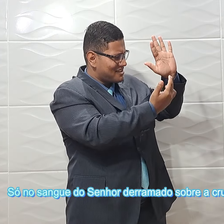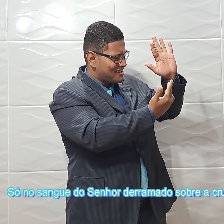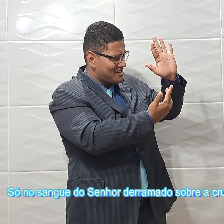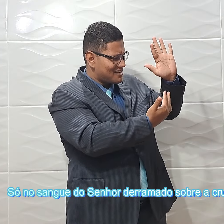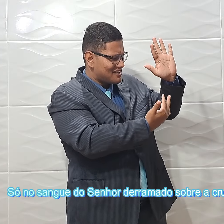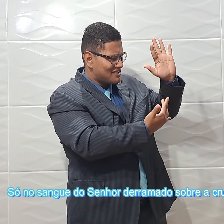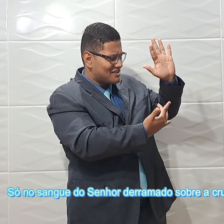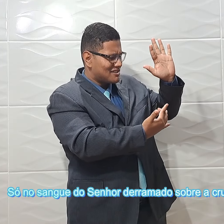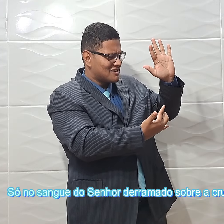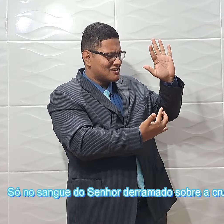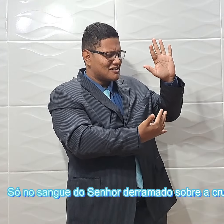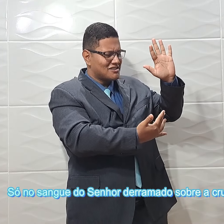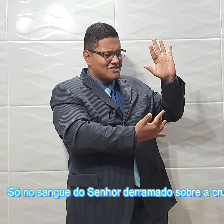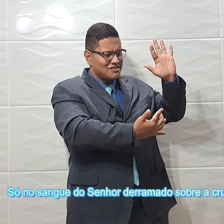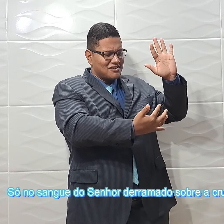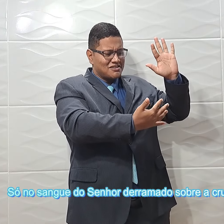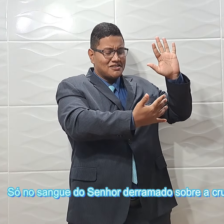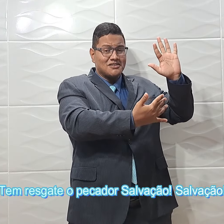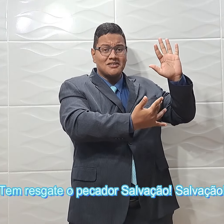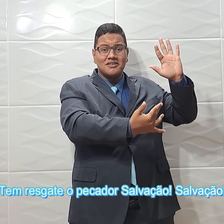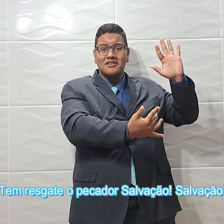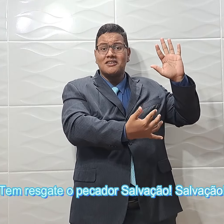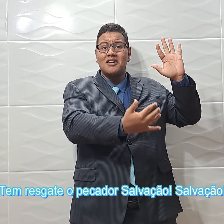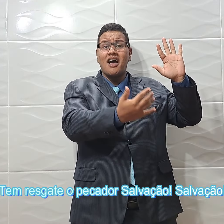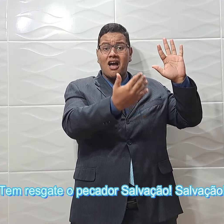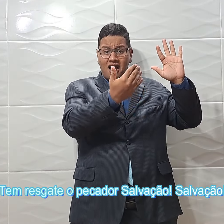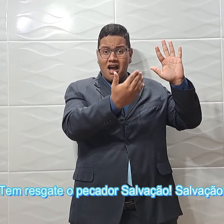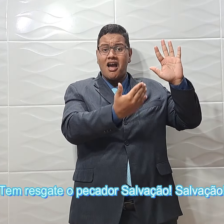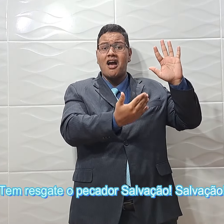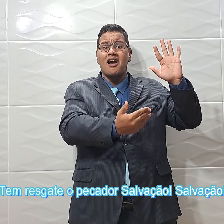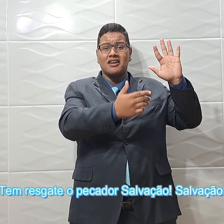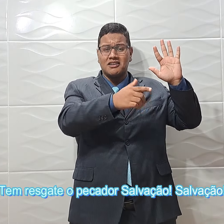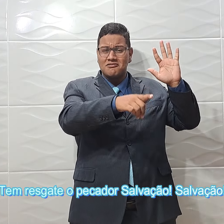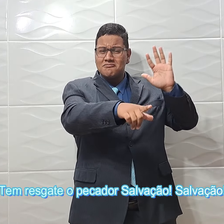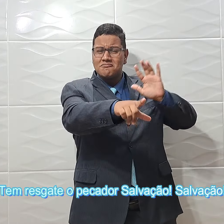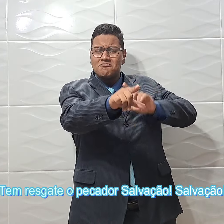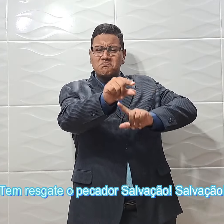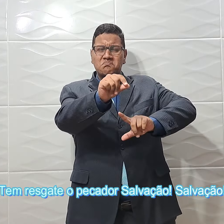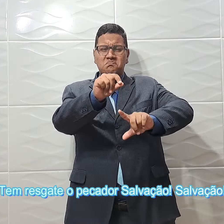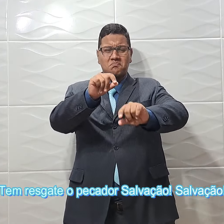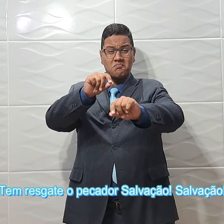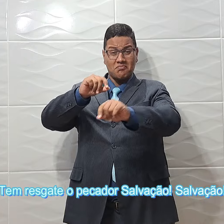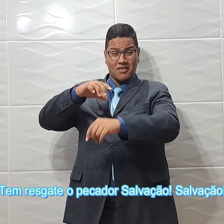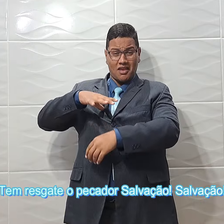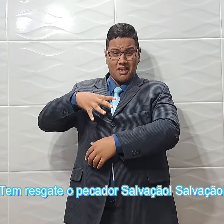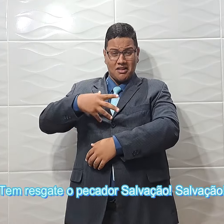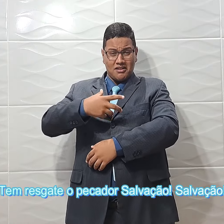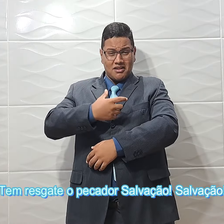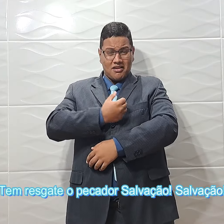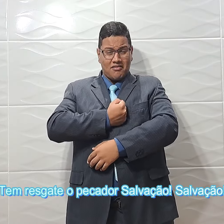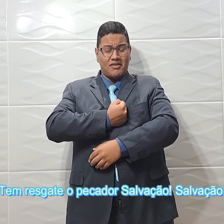derramado sobre a cruz tem resgate o pecador.